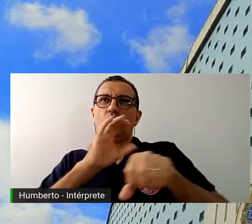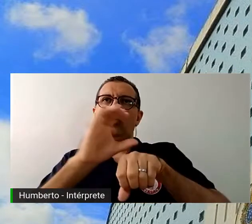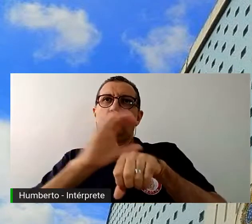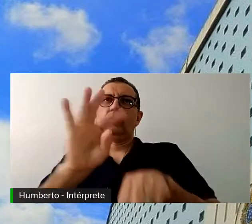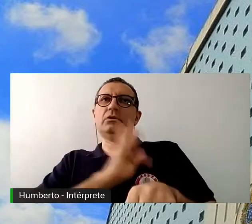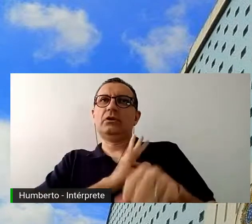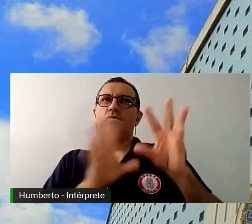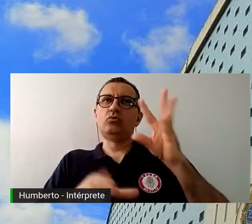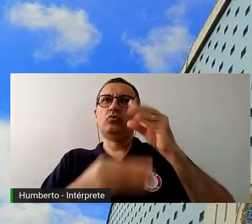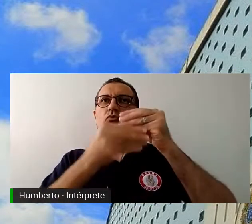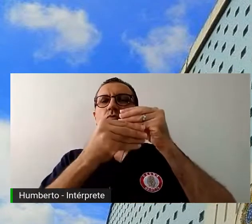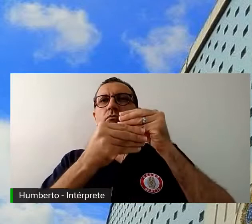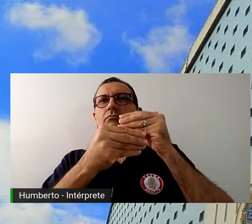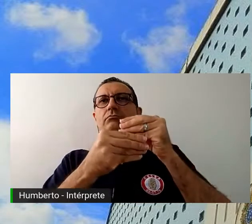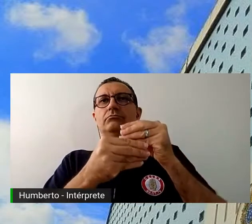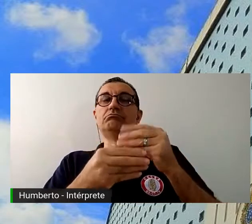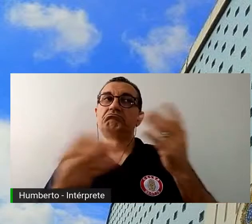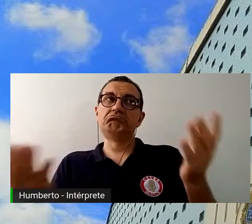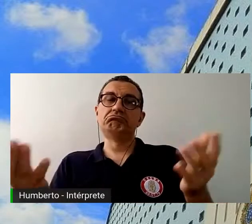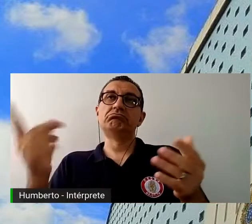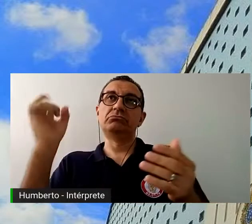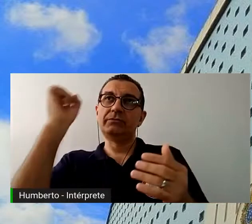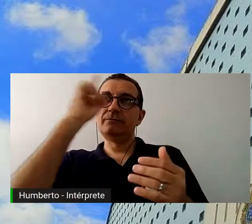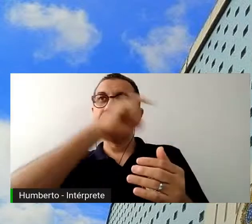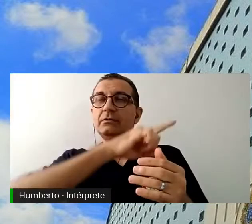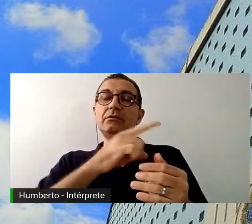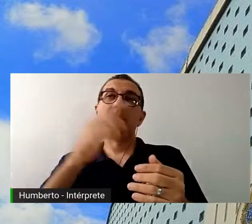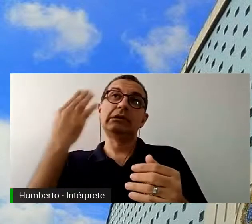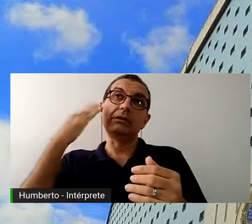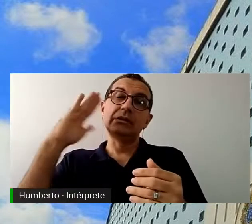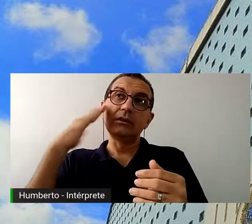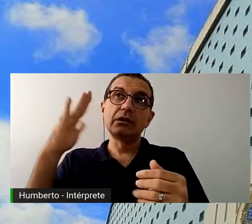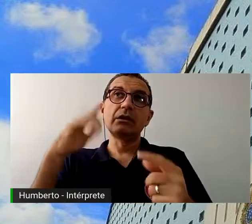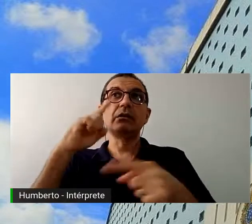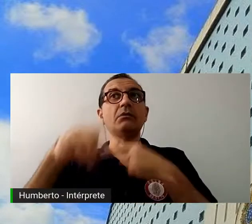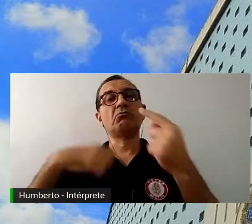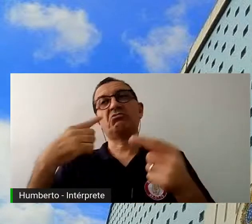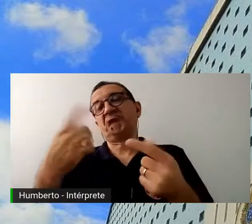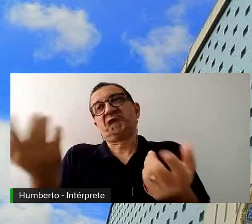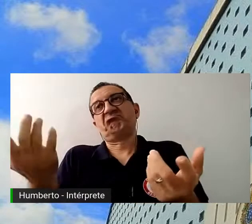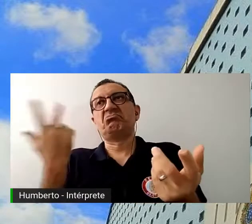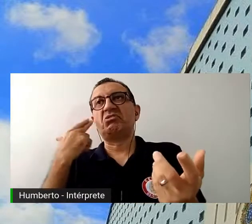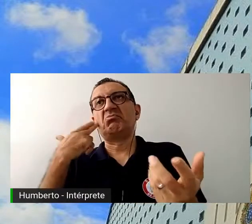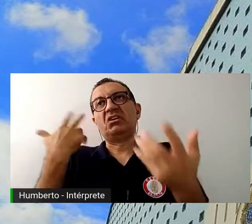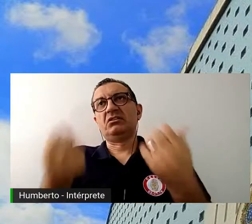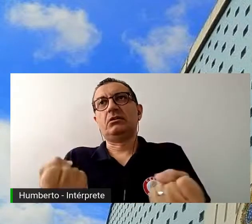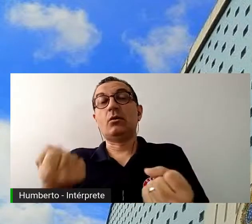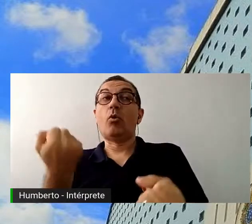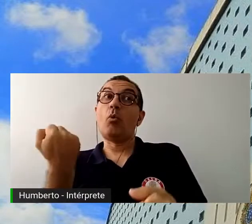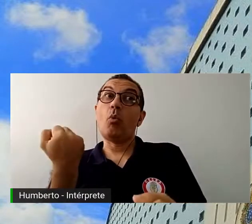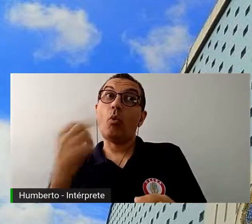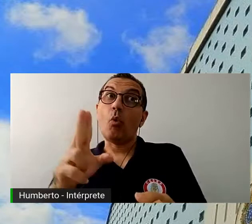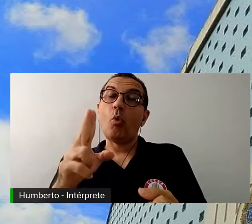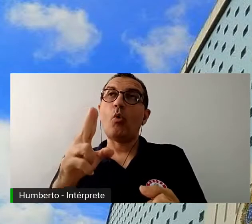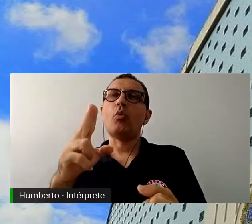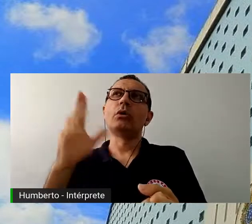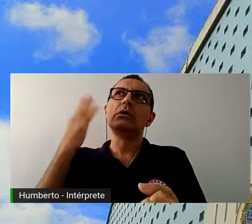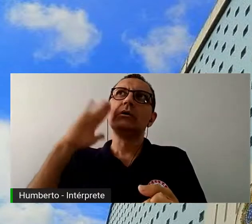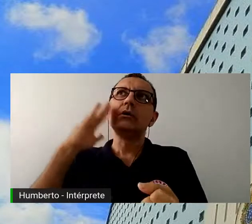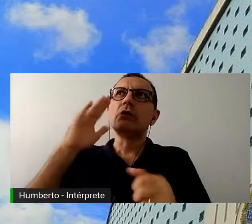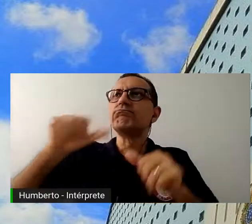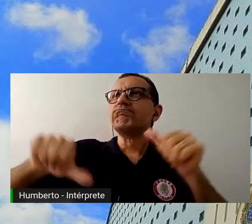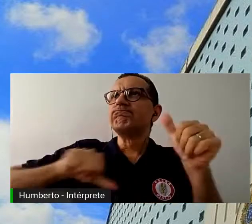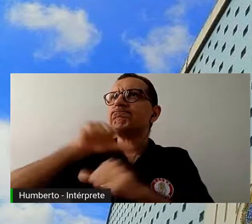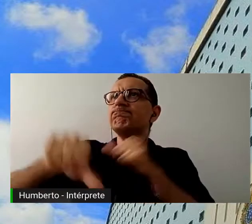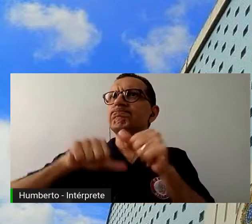entender e aceitar, ou entender e considerar que é realmente o melhor, ou entender e achar